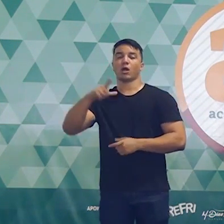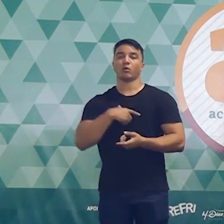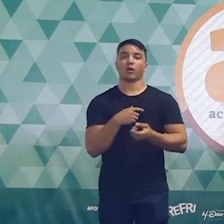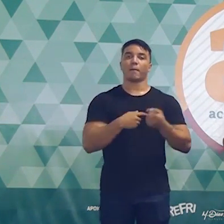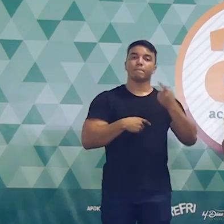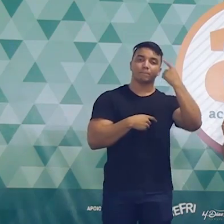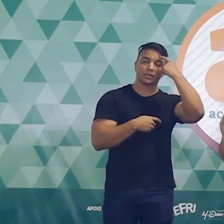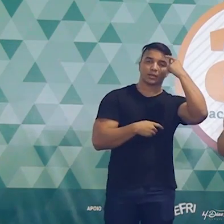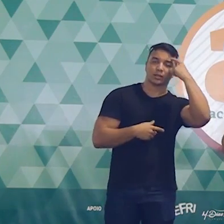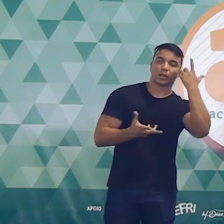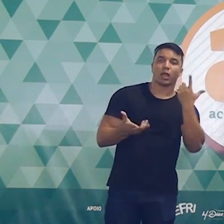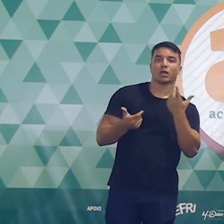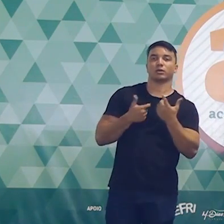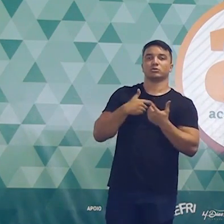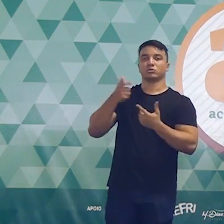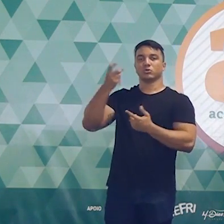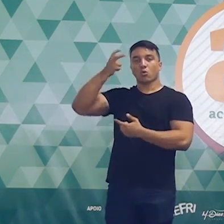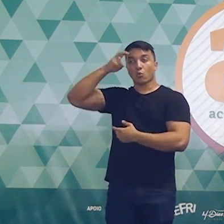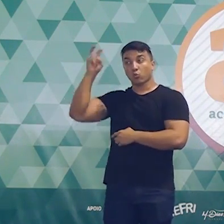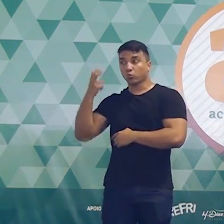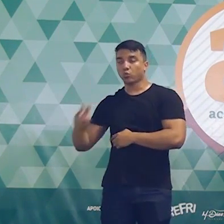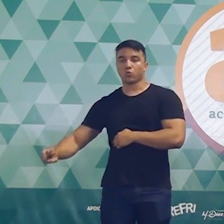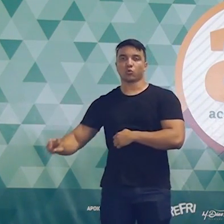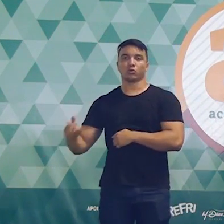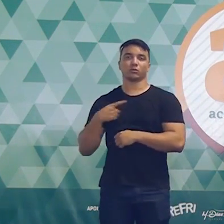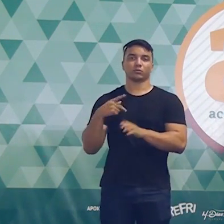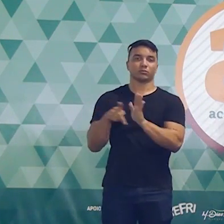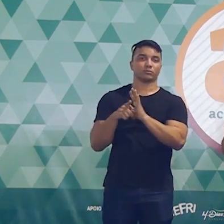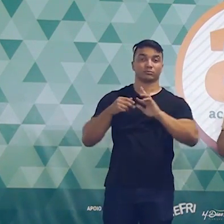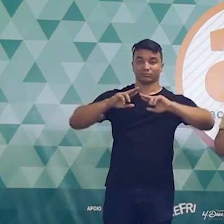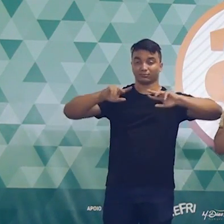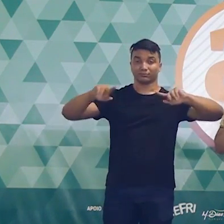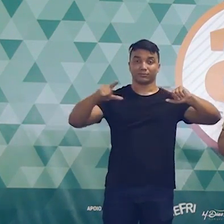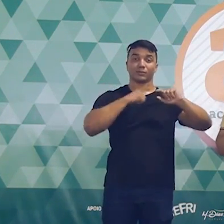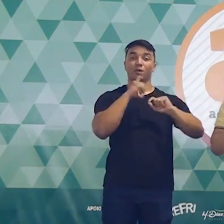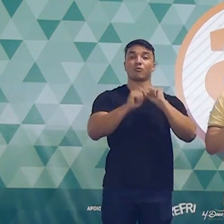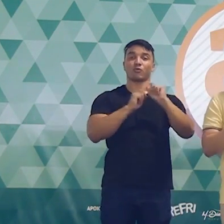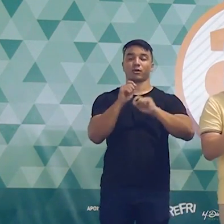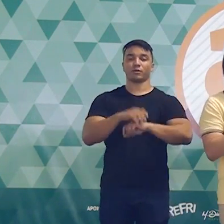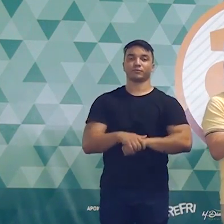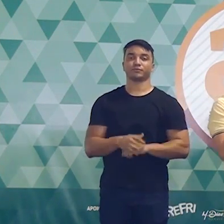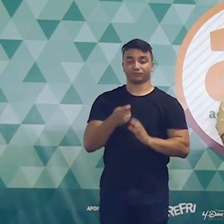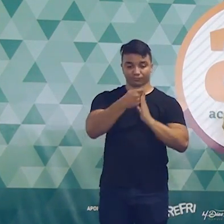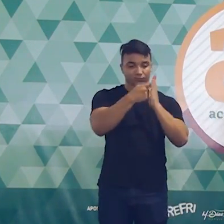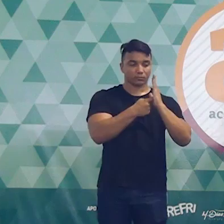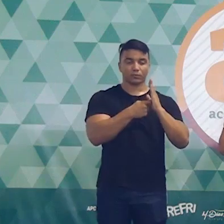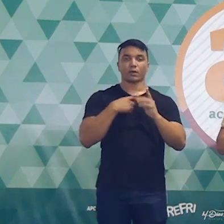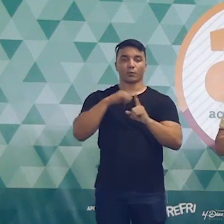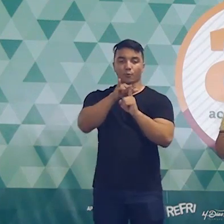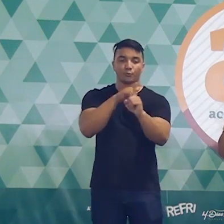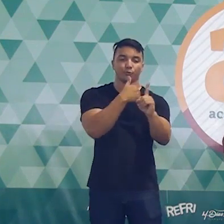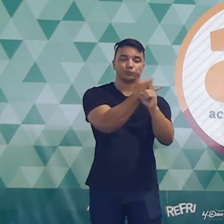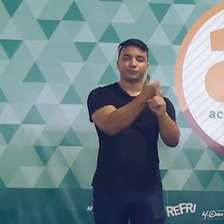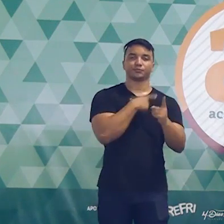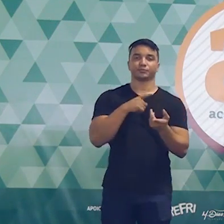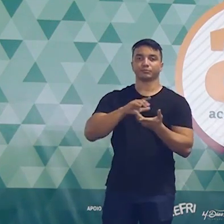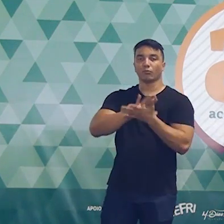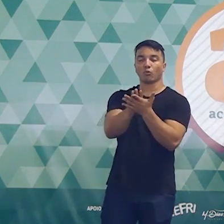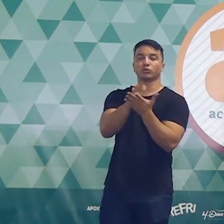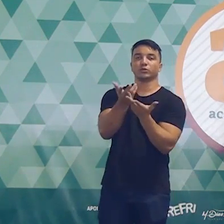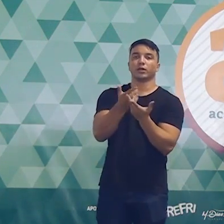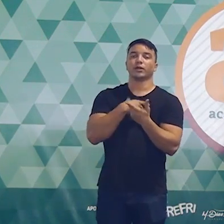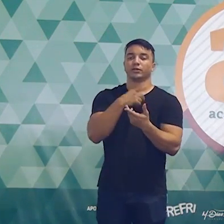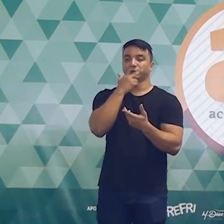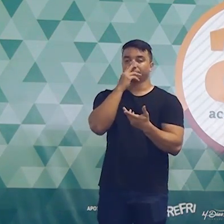mentalidade, cultura. Nós vamos alegar muito nas nossas redações que o bullying, a